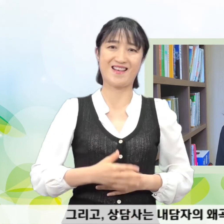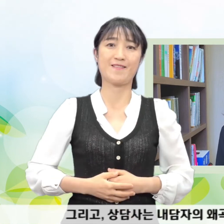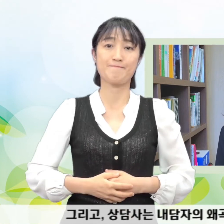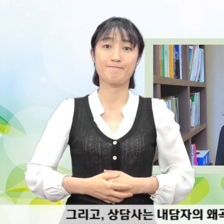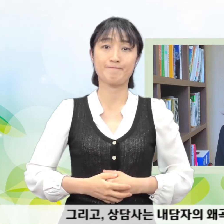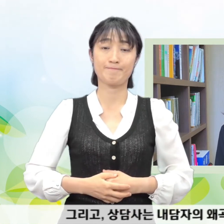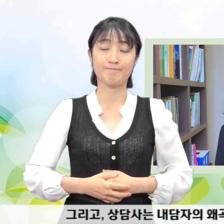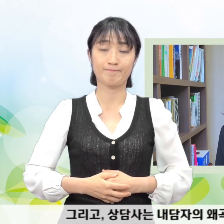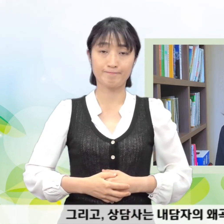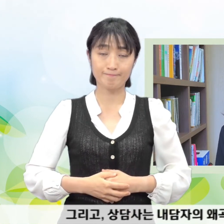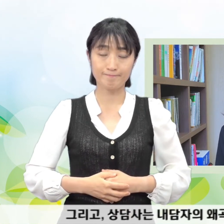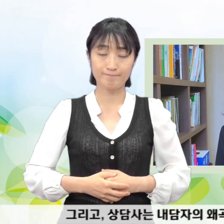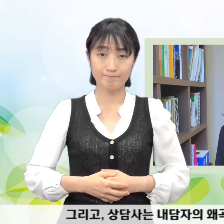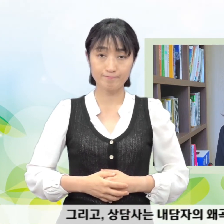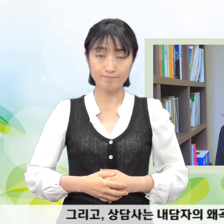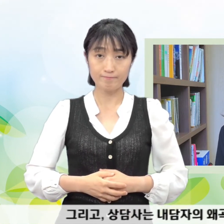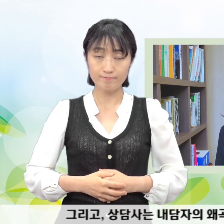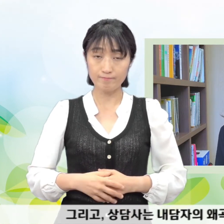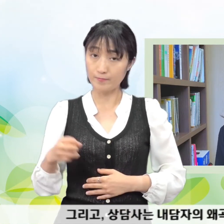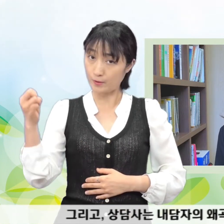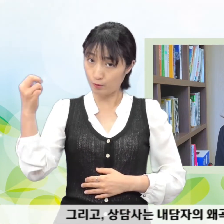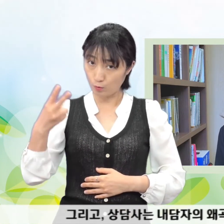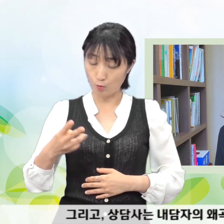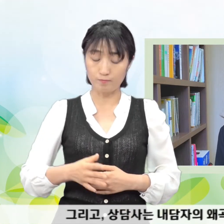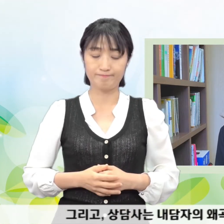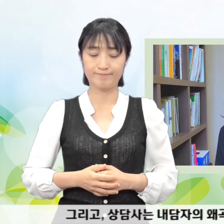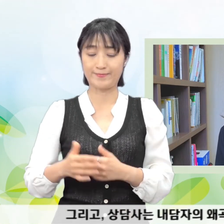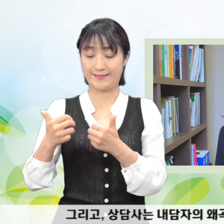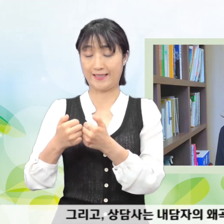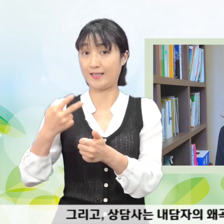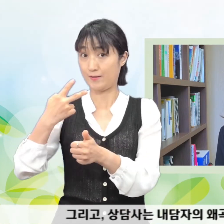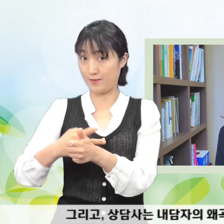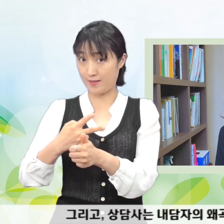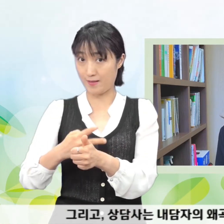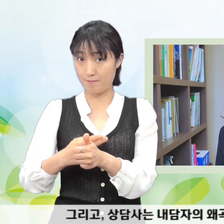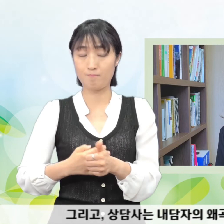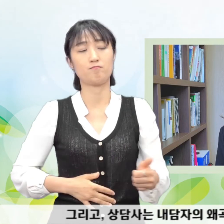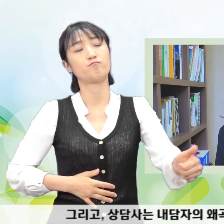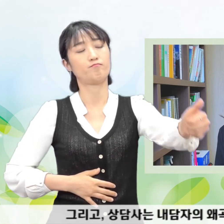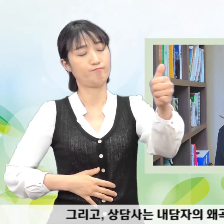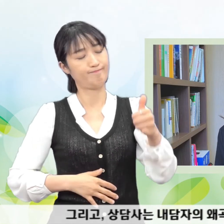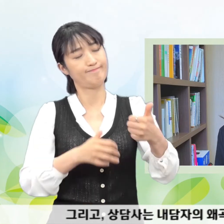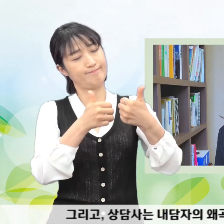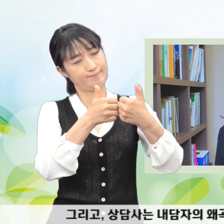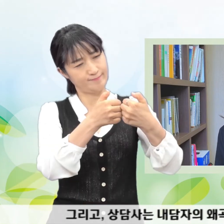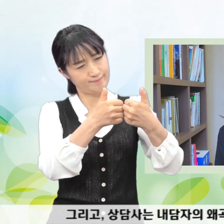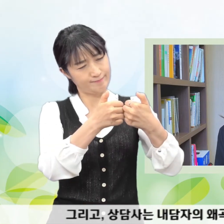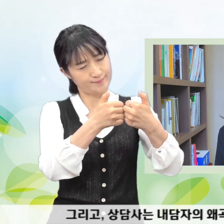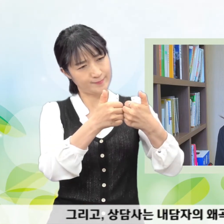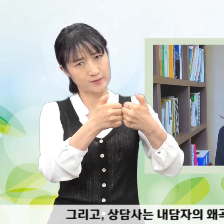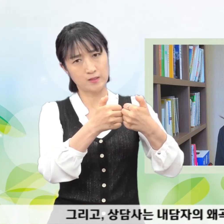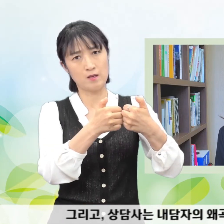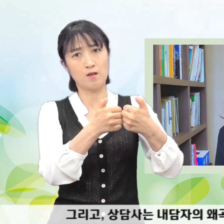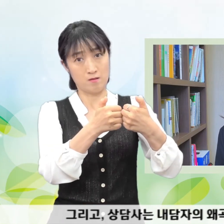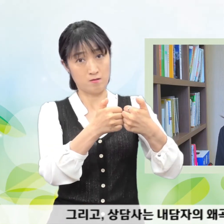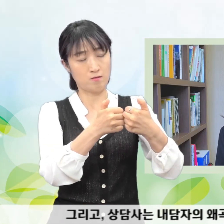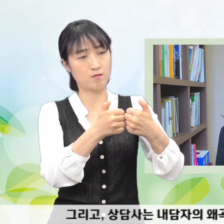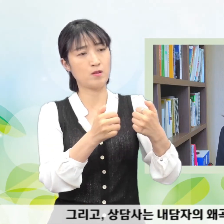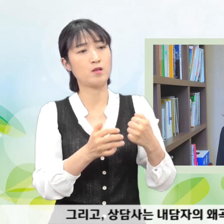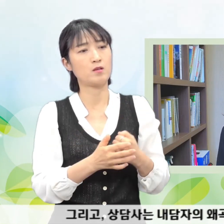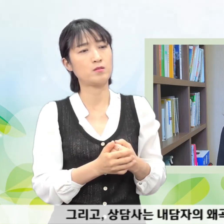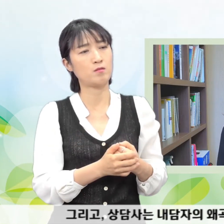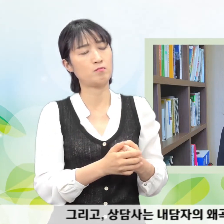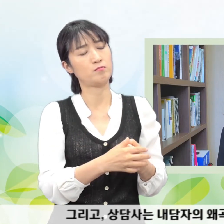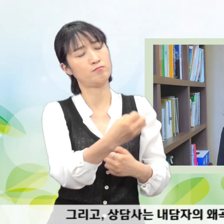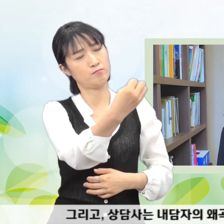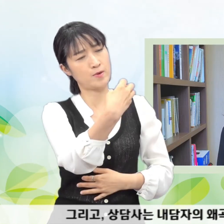두 번째로는 상담사는 이 내담자와 작업을 하면서 자꾸만 이 뭔가 왜곡된 해석이라고